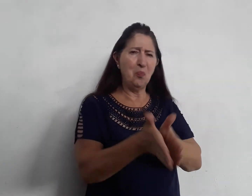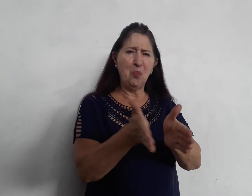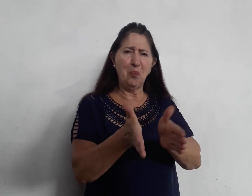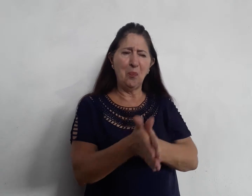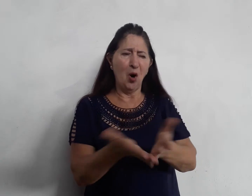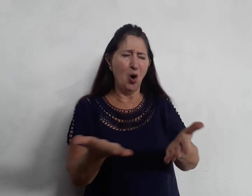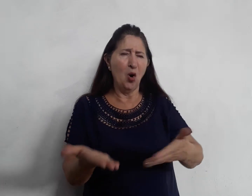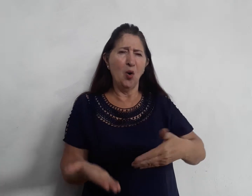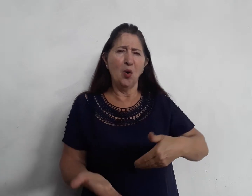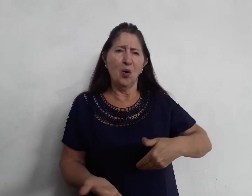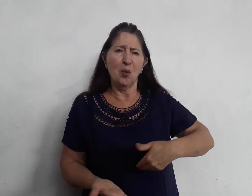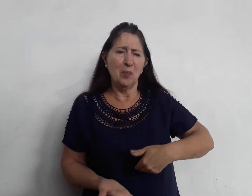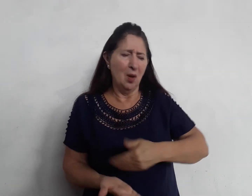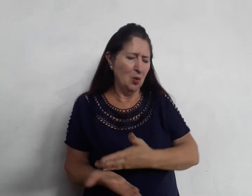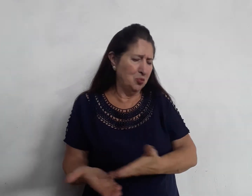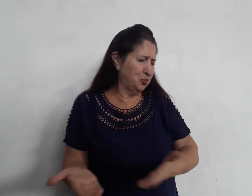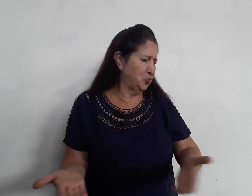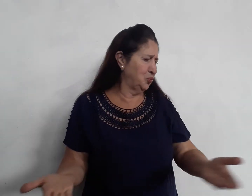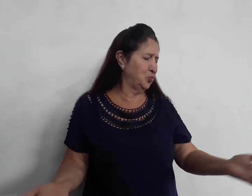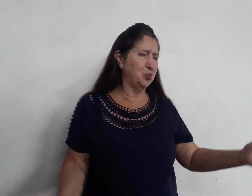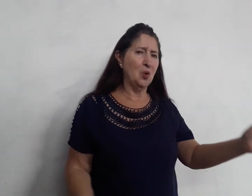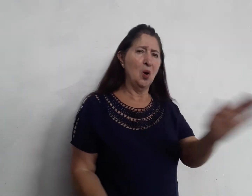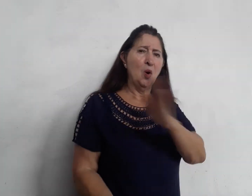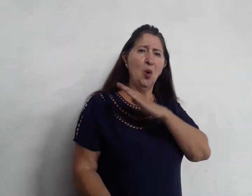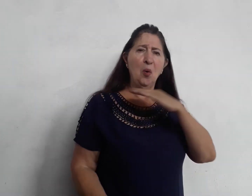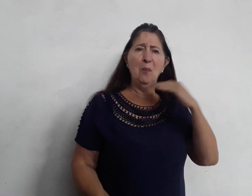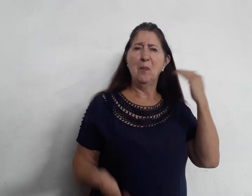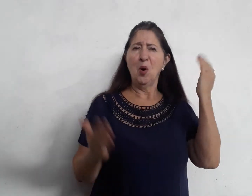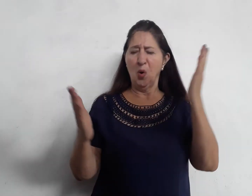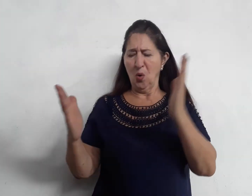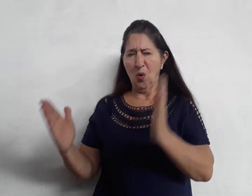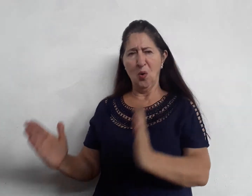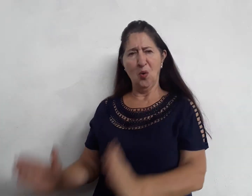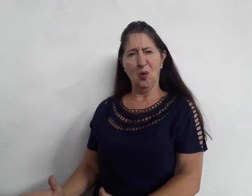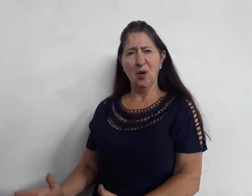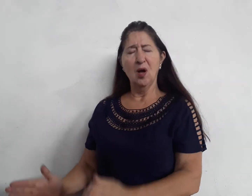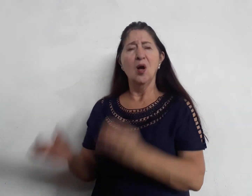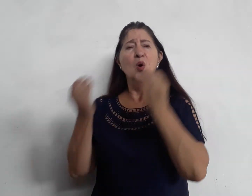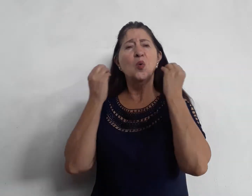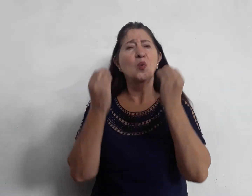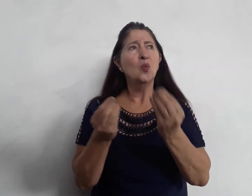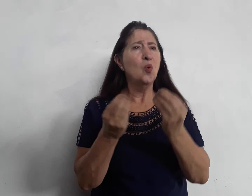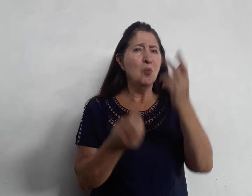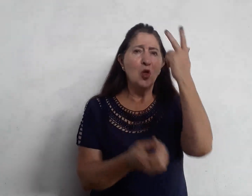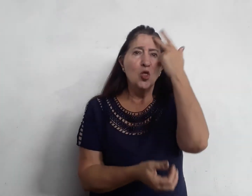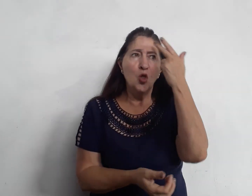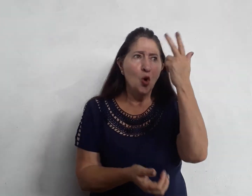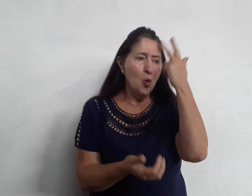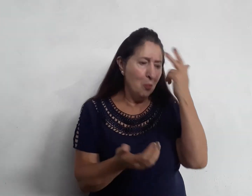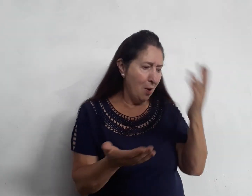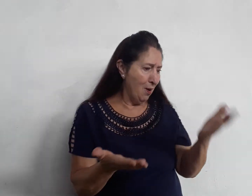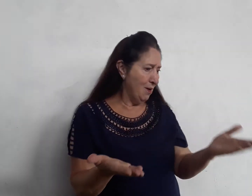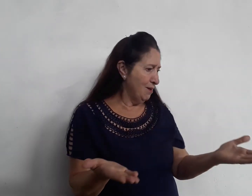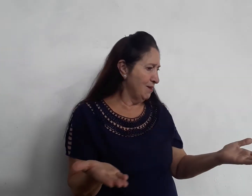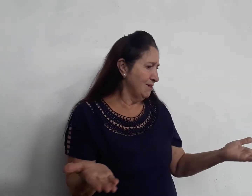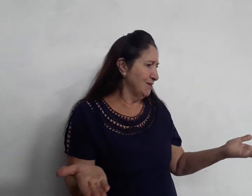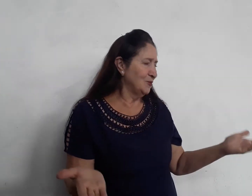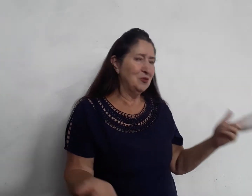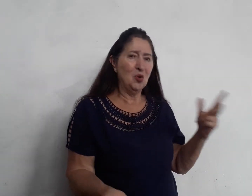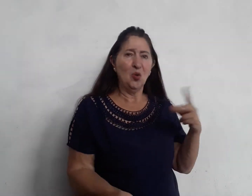fome. Não pode ser normal. Não é normal, enquanto uns têm tantos, os